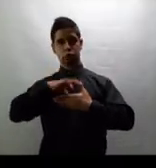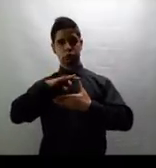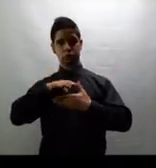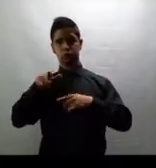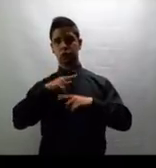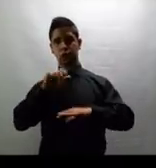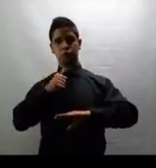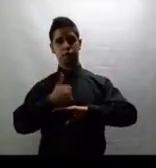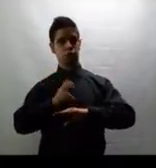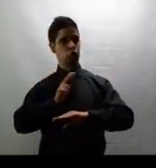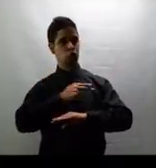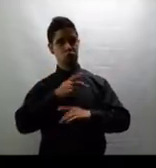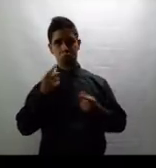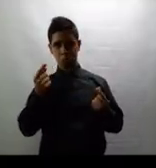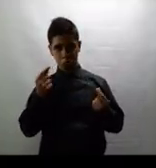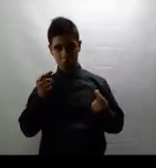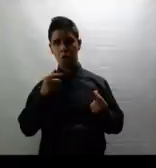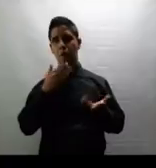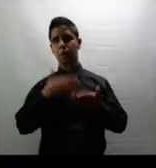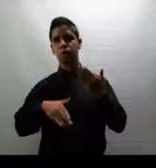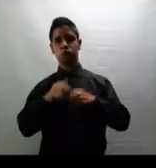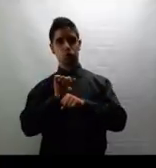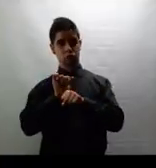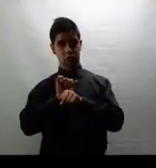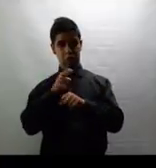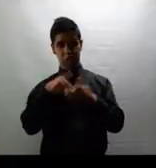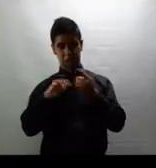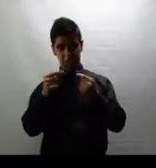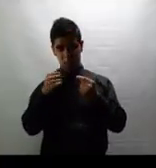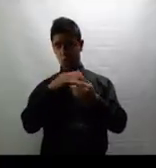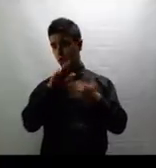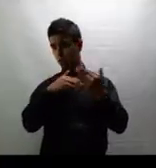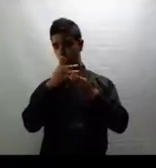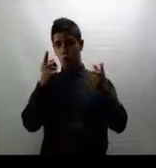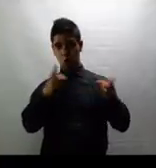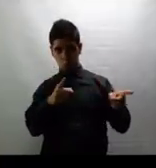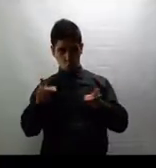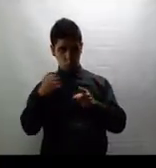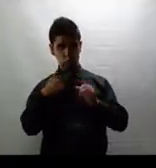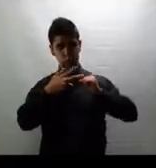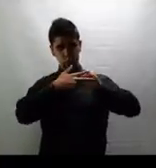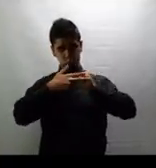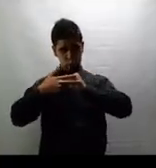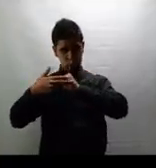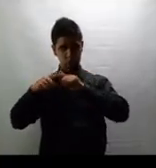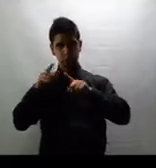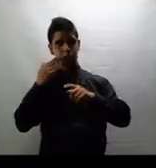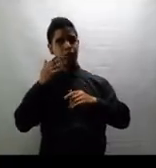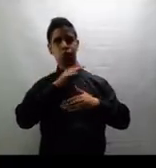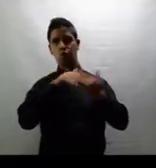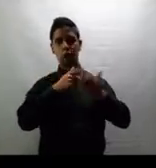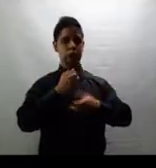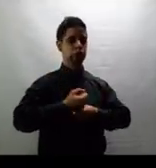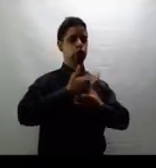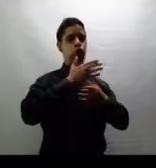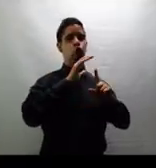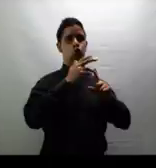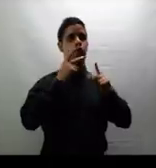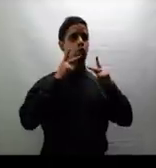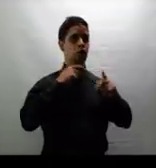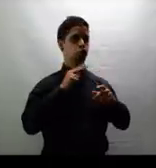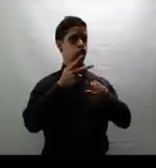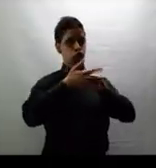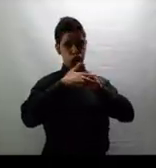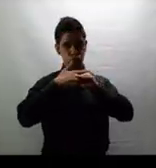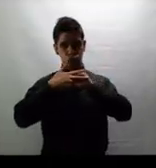fundación nosotros parte del trabajo que hacemos es documentar todo lo que sean expresiones de cultura popular y como parte de